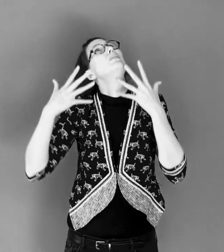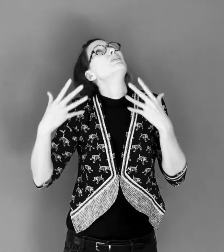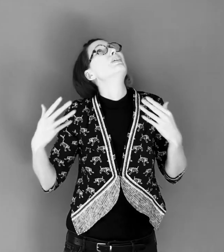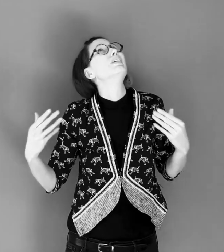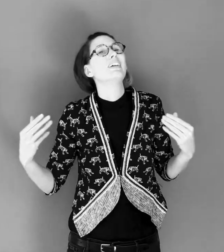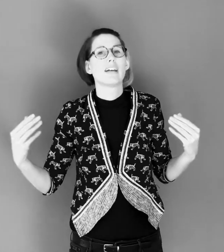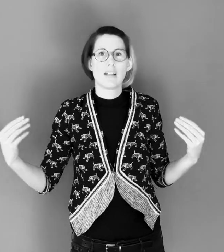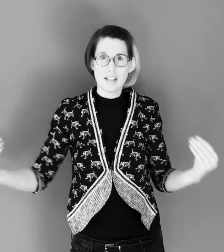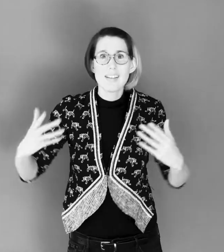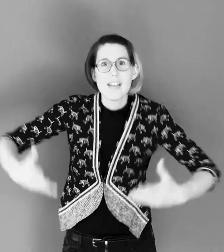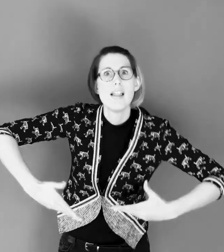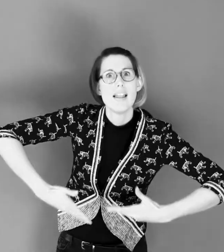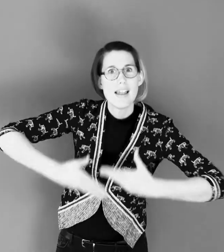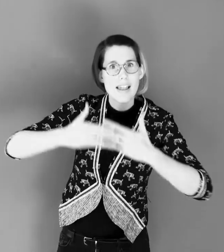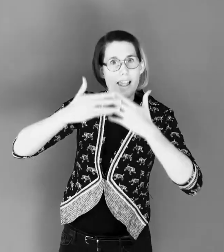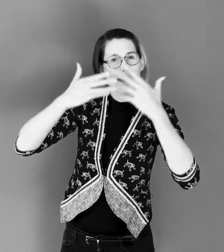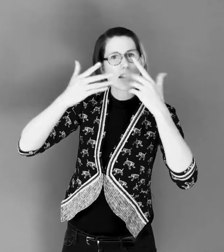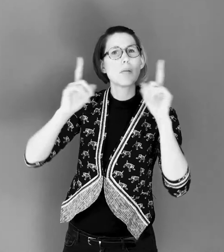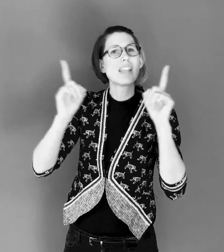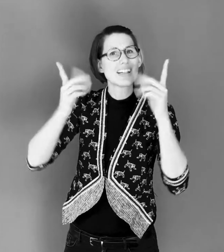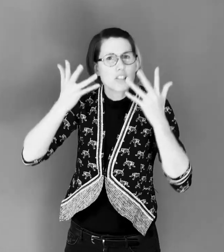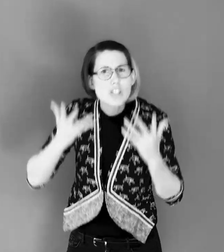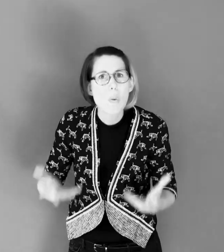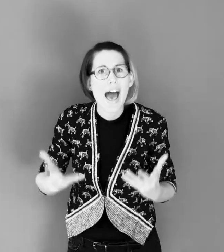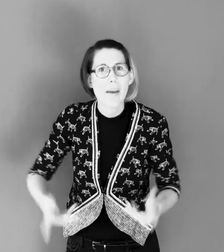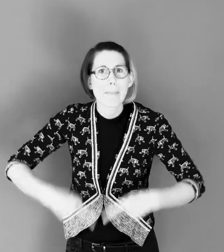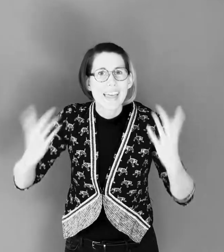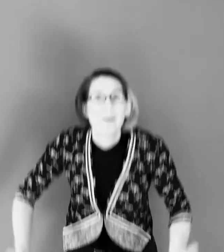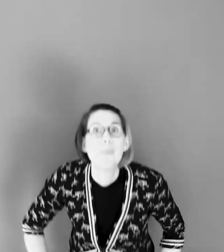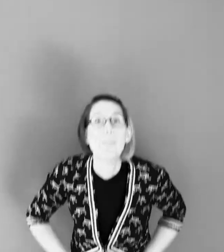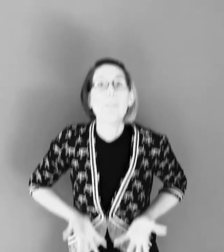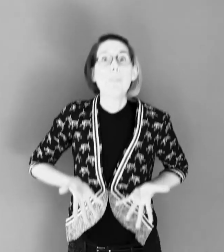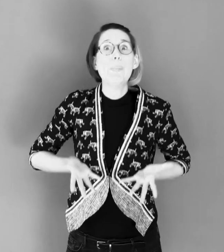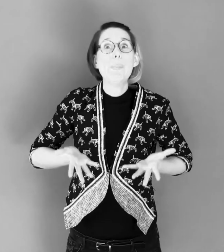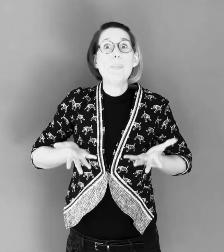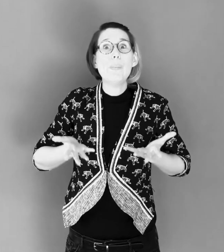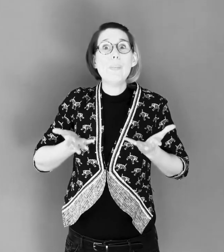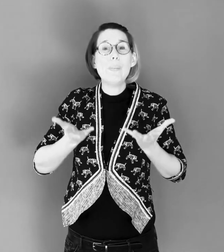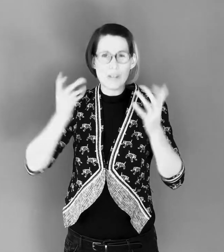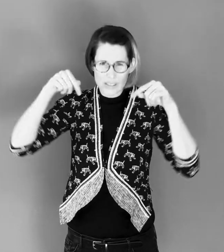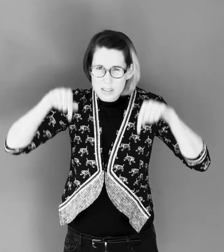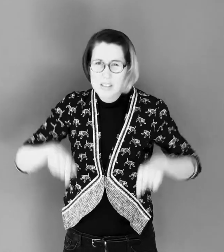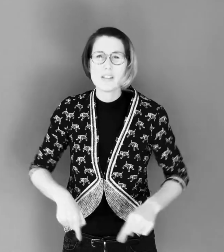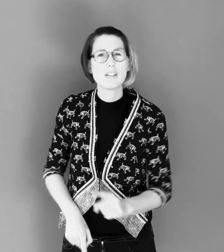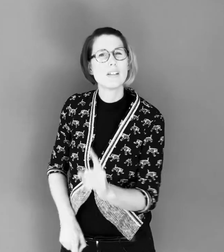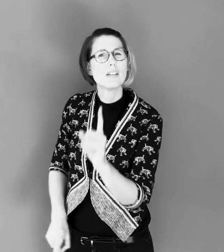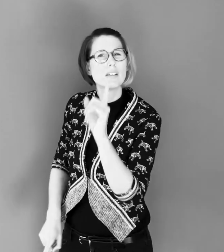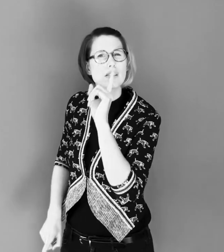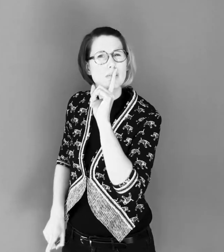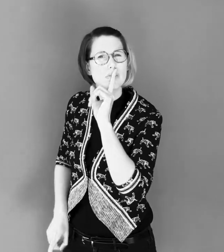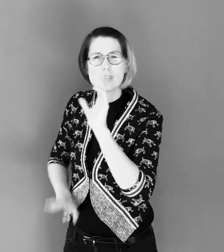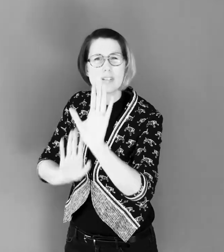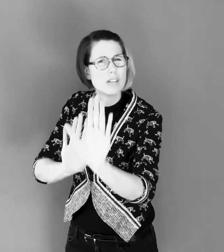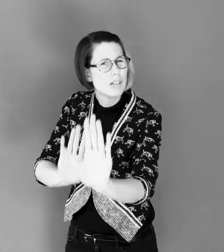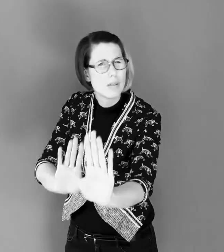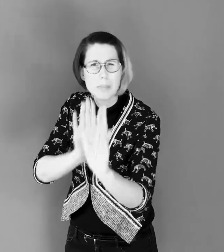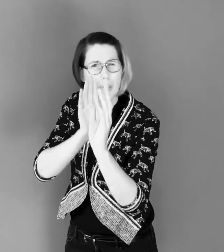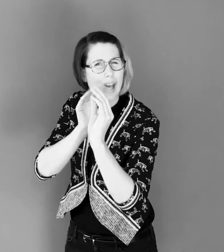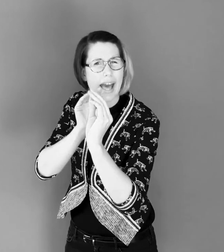is, licht maakt lichter dat wat zwaar is. Nu maar zwijgen, niet meer praten, want dan doet